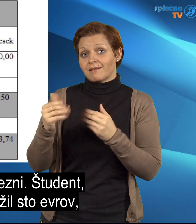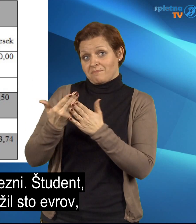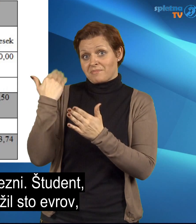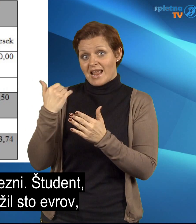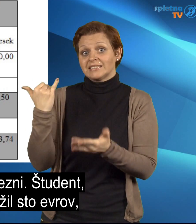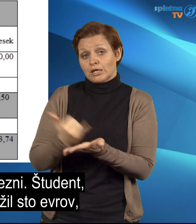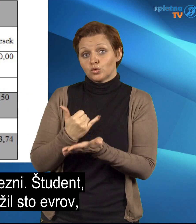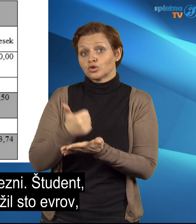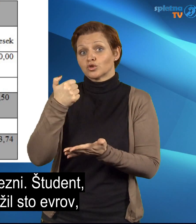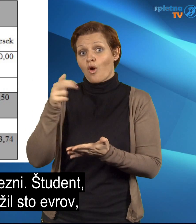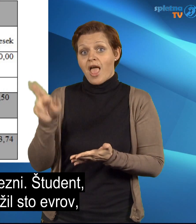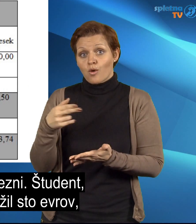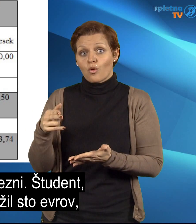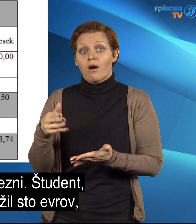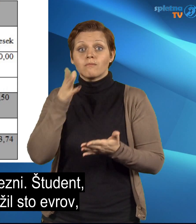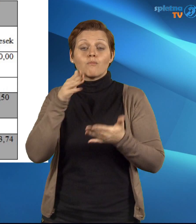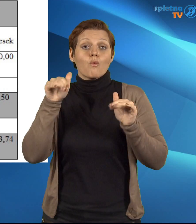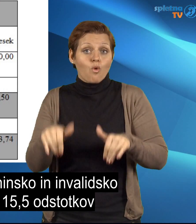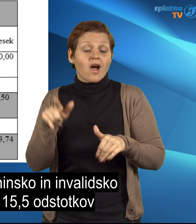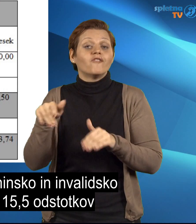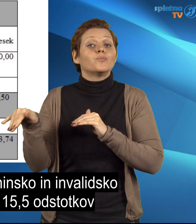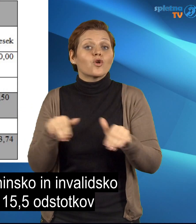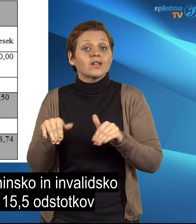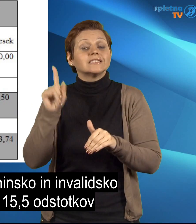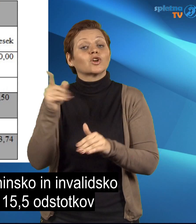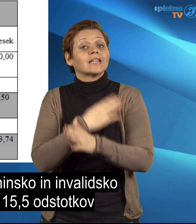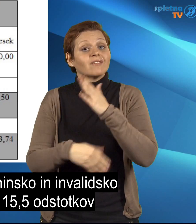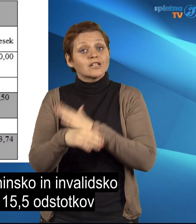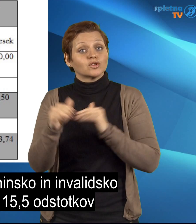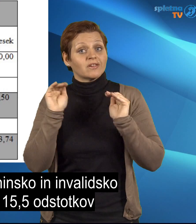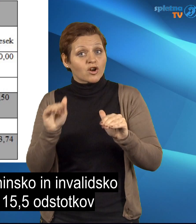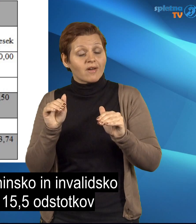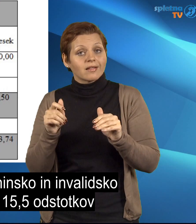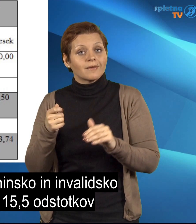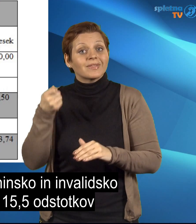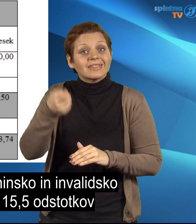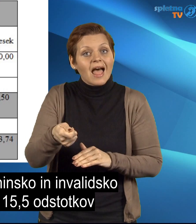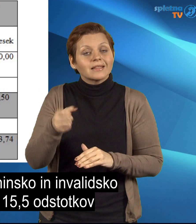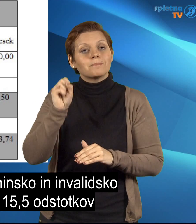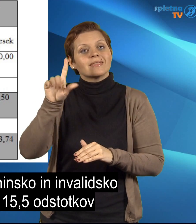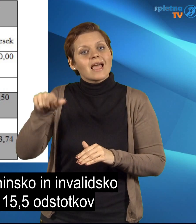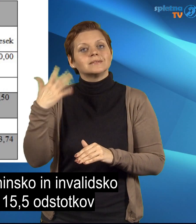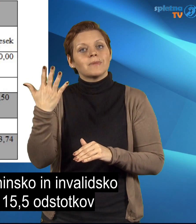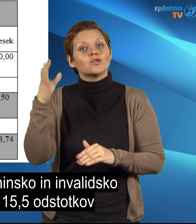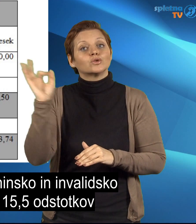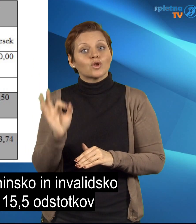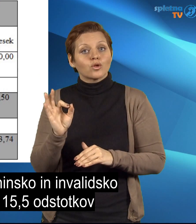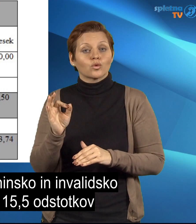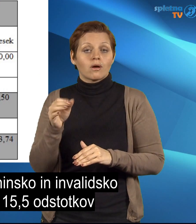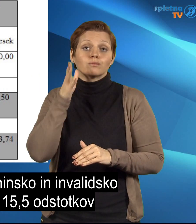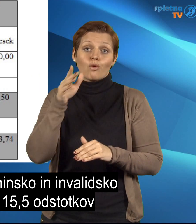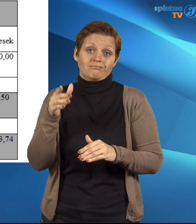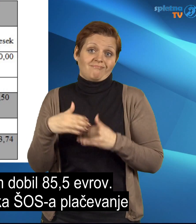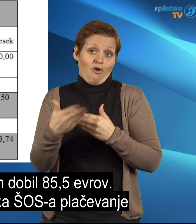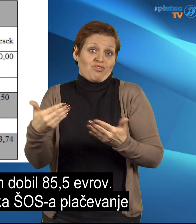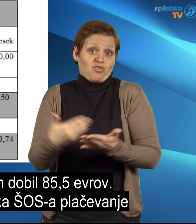Študent, ki je prej zaslužil 100 evrov, pa bo moral v pokojninsko in invalidsko zavarovanje dati 15,5%